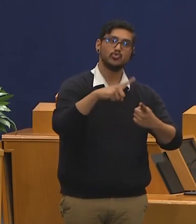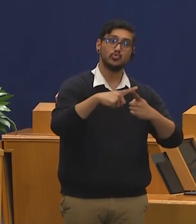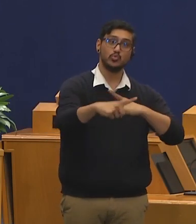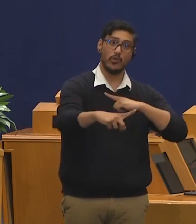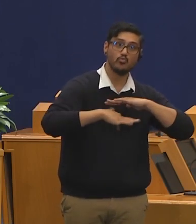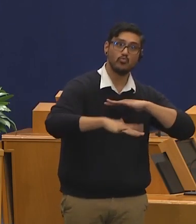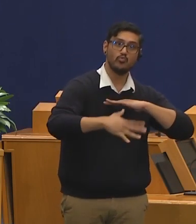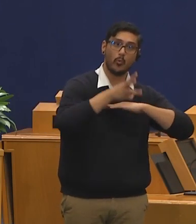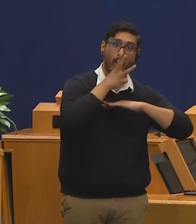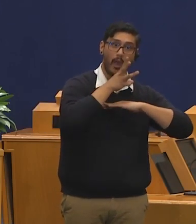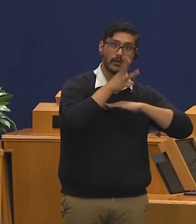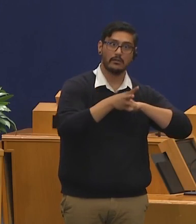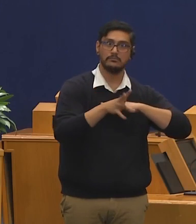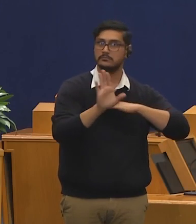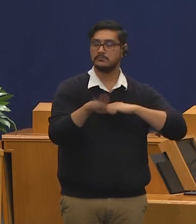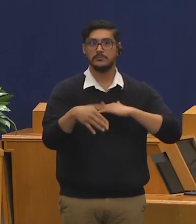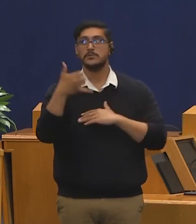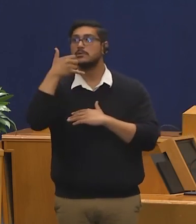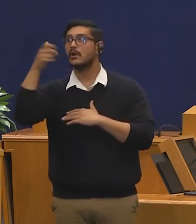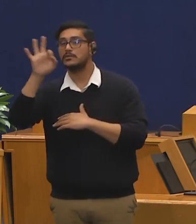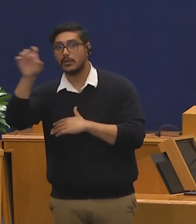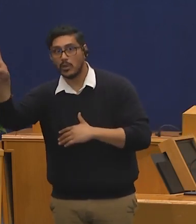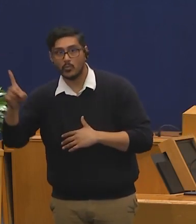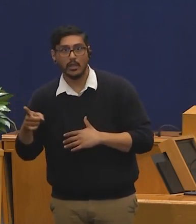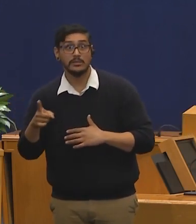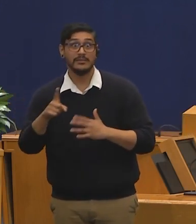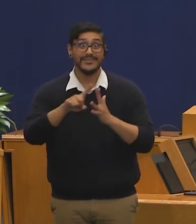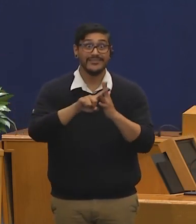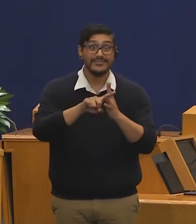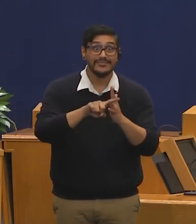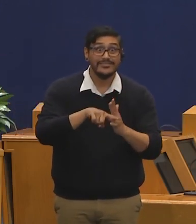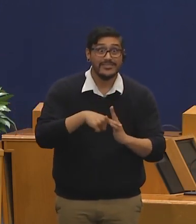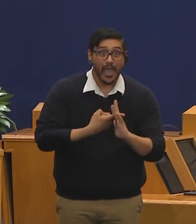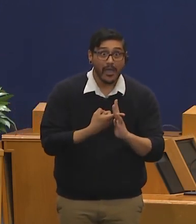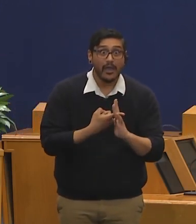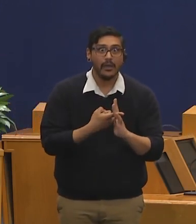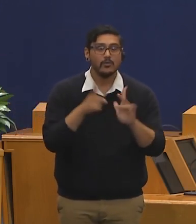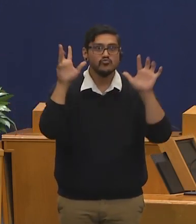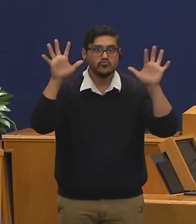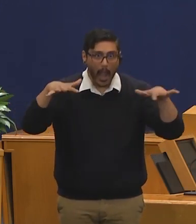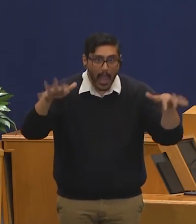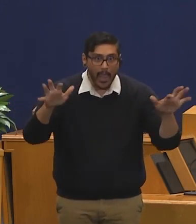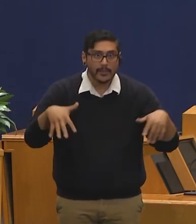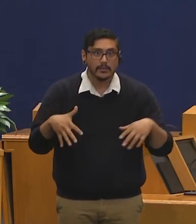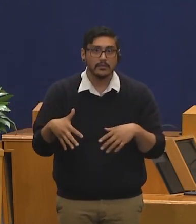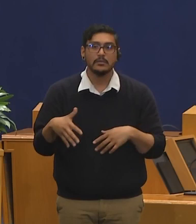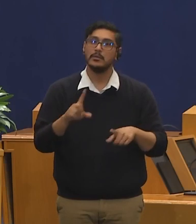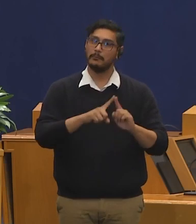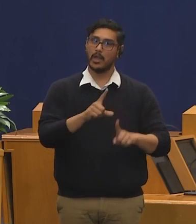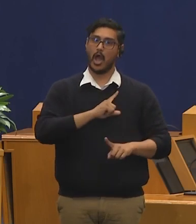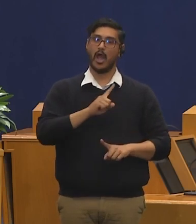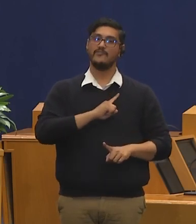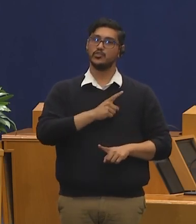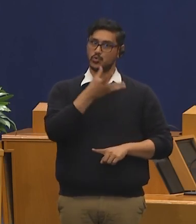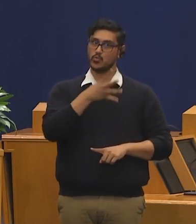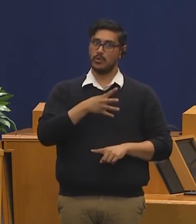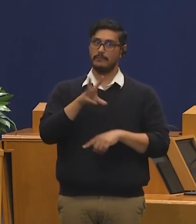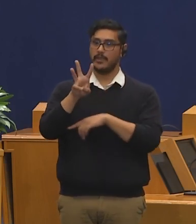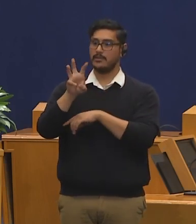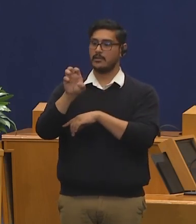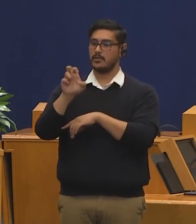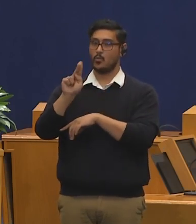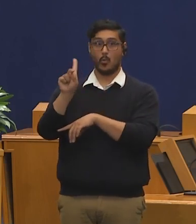911, salió en la lluvia, empezó a hablar con ella mientras esperaba a los que respondían de la estación del este